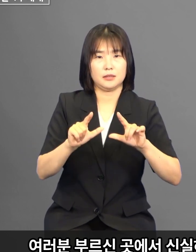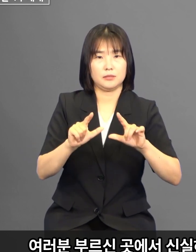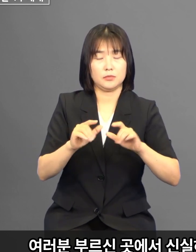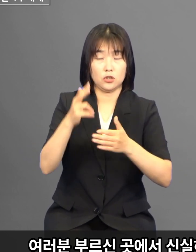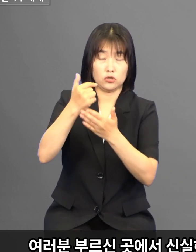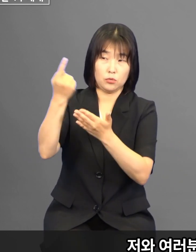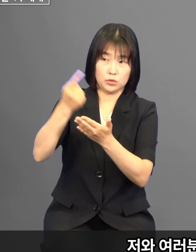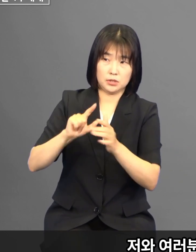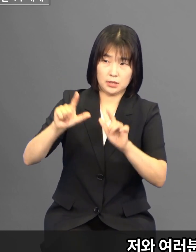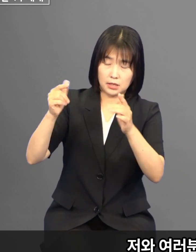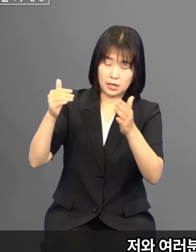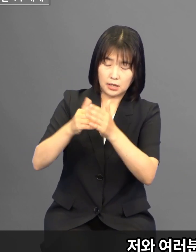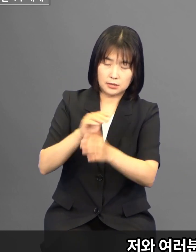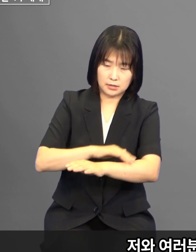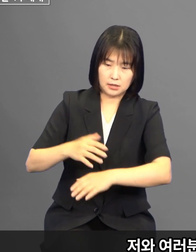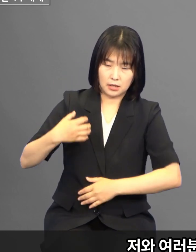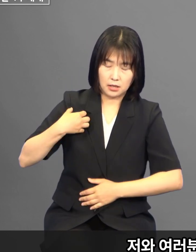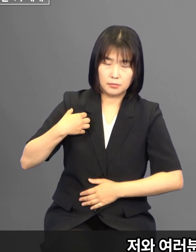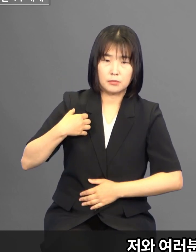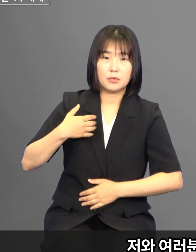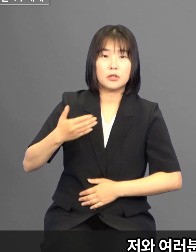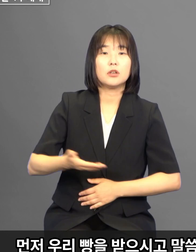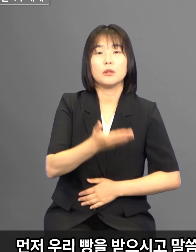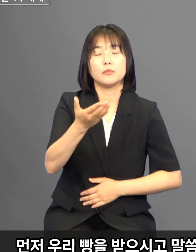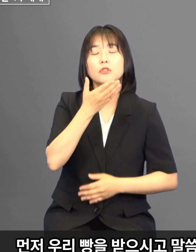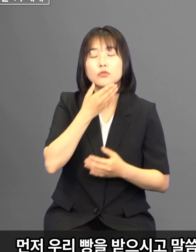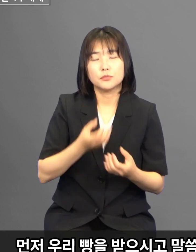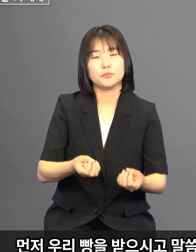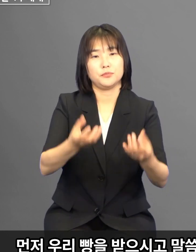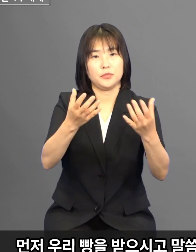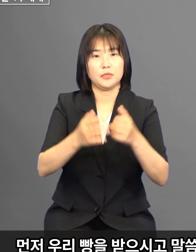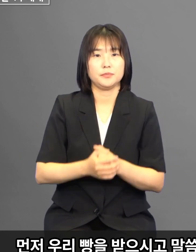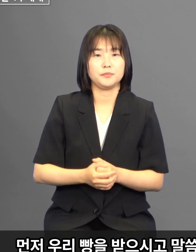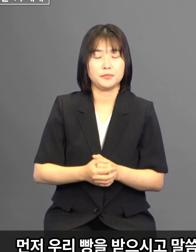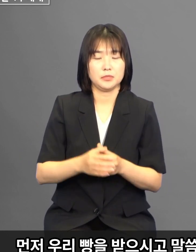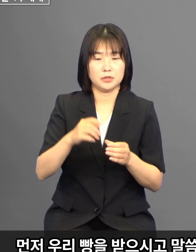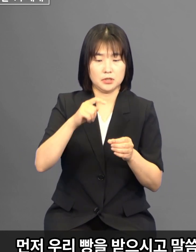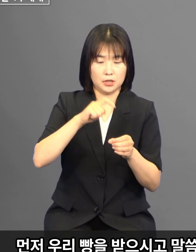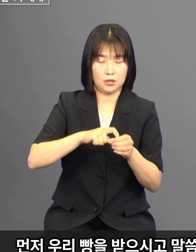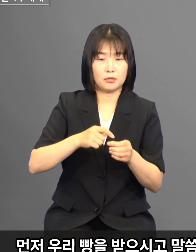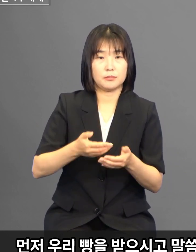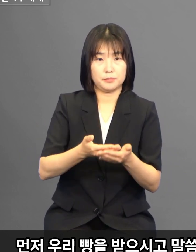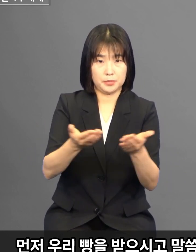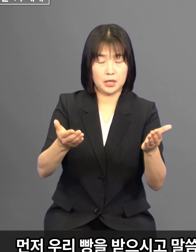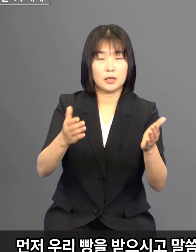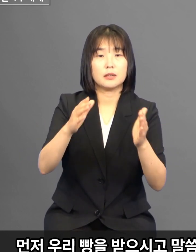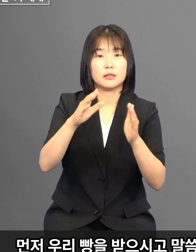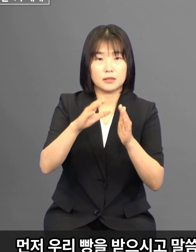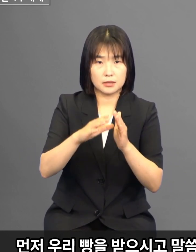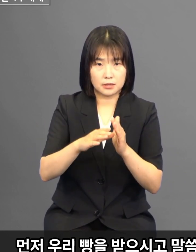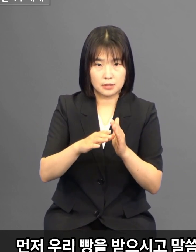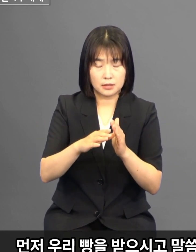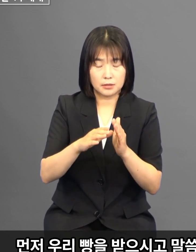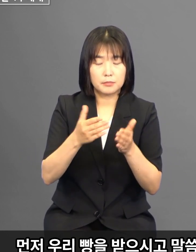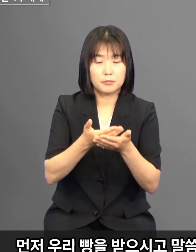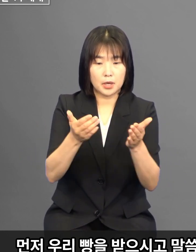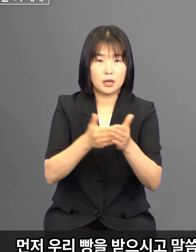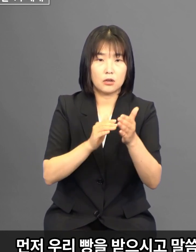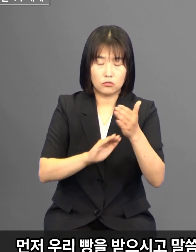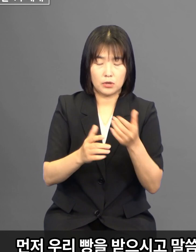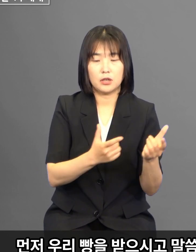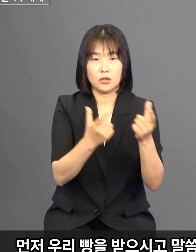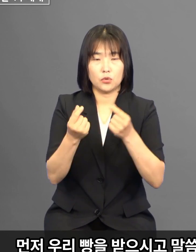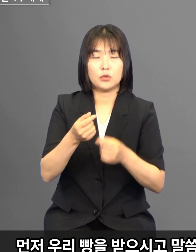그날까지 감당하는 저와 여러분 되시기를 축복합니다. 먼저 우리 빵을 받으시고 말씀 묵상 후에 다 같이 드시도록